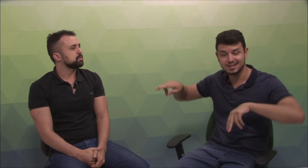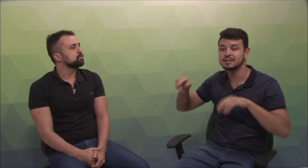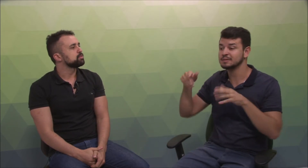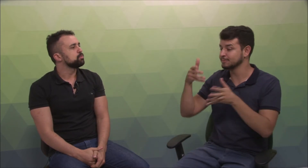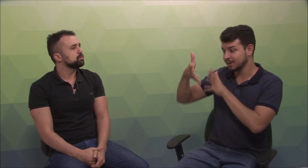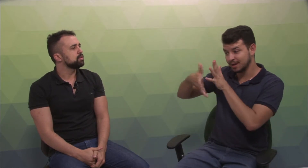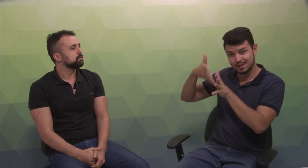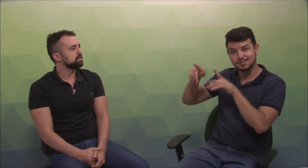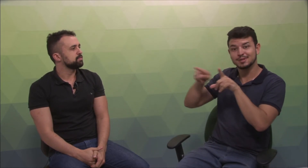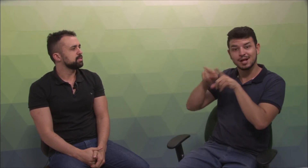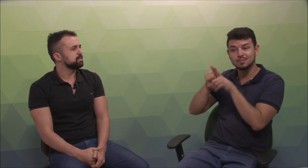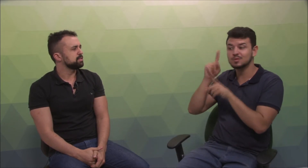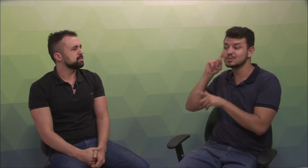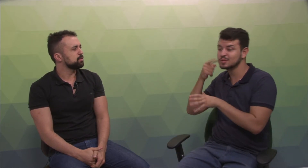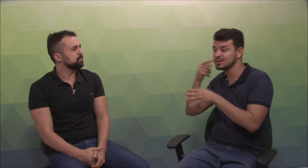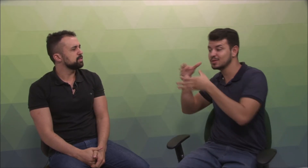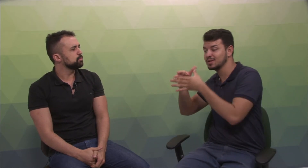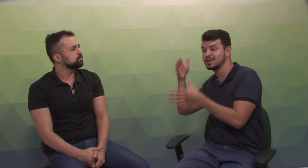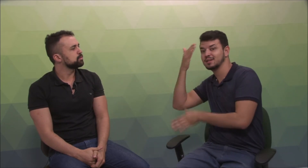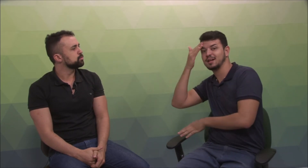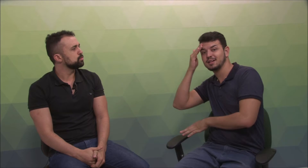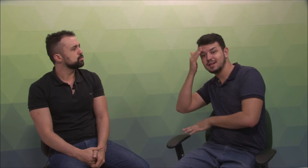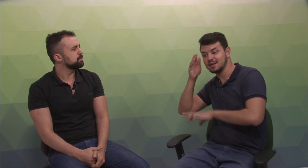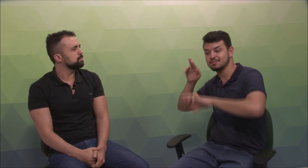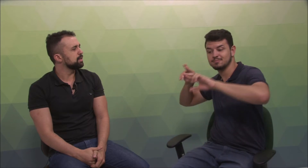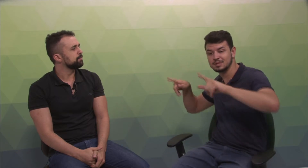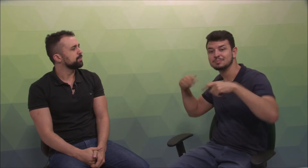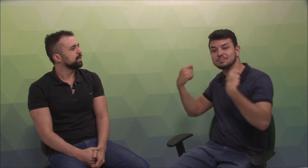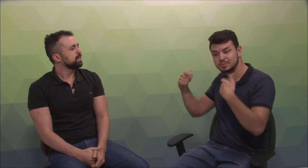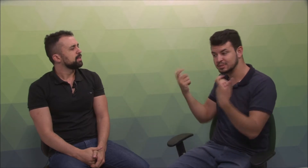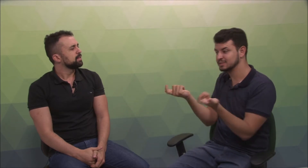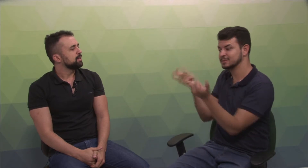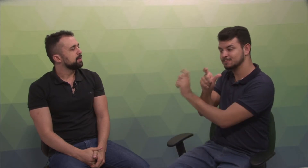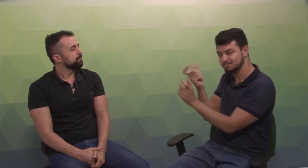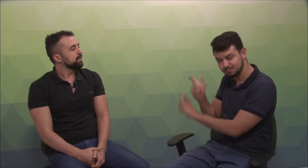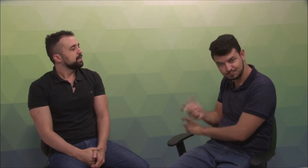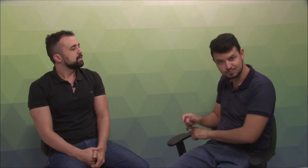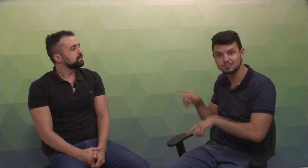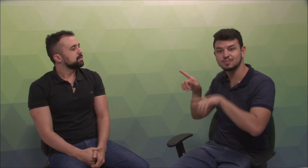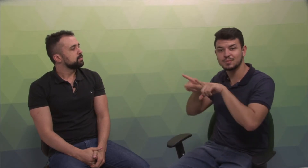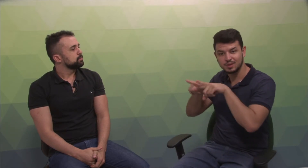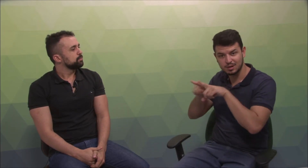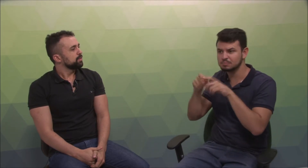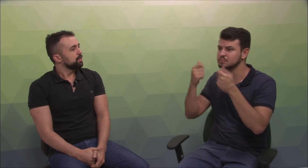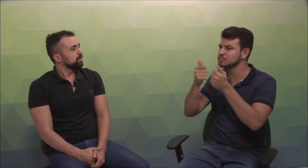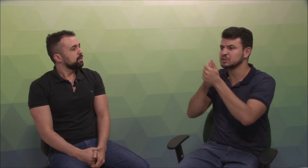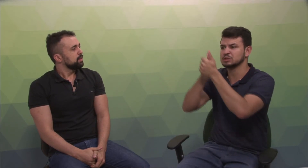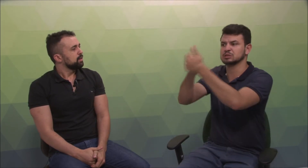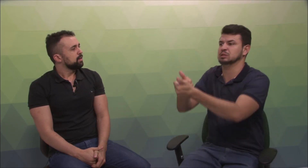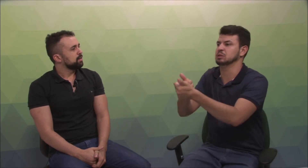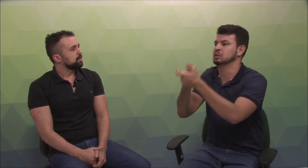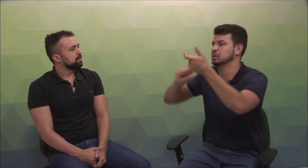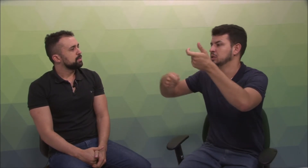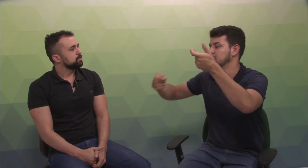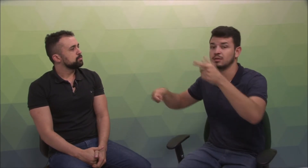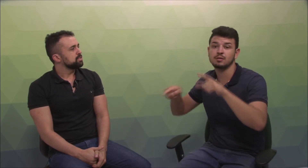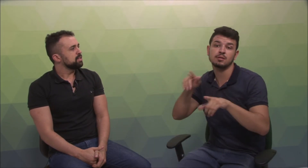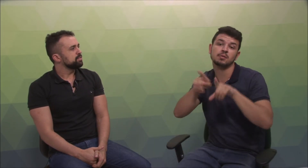pessoas mudam, às vezes essa sequência muda, os surdos também, né? Então, não significa